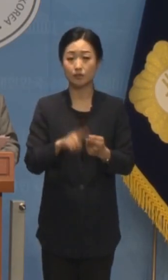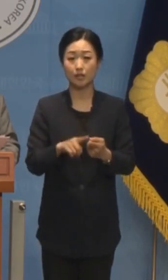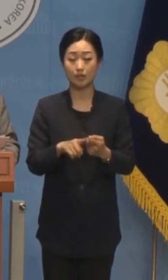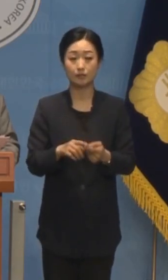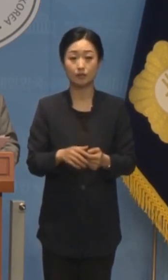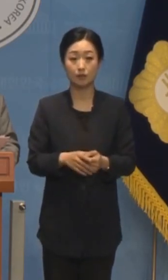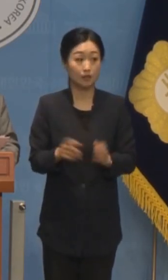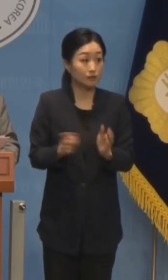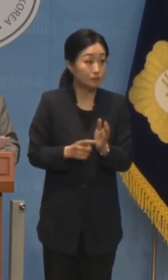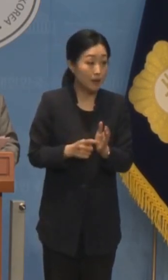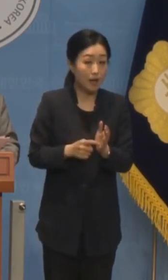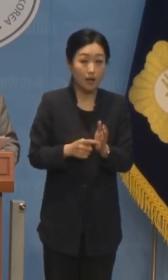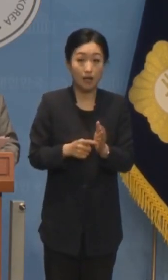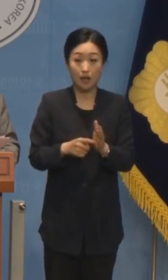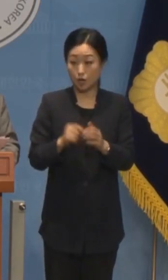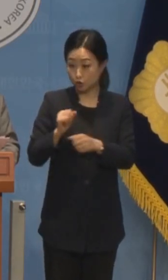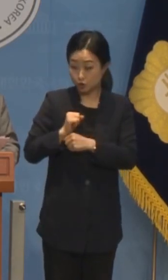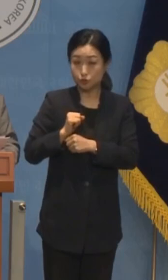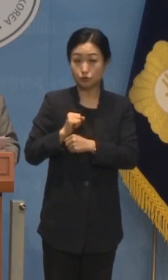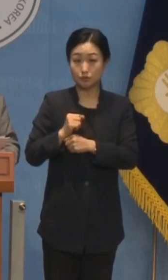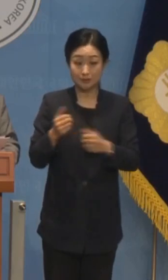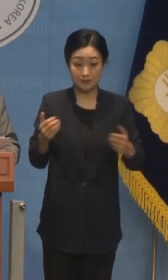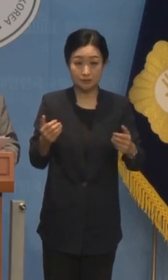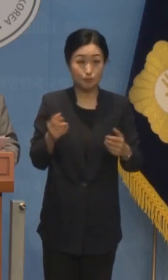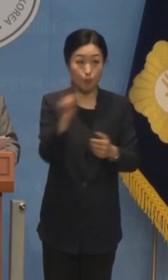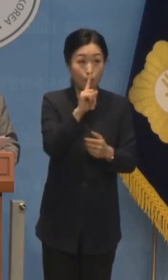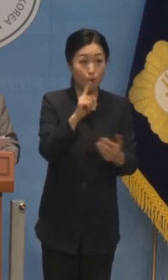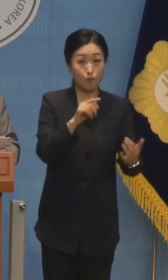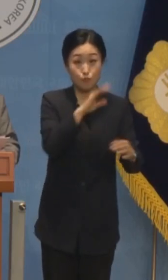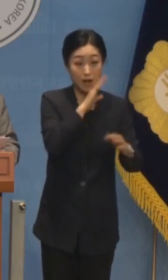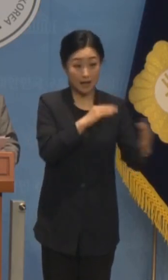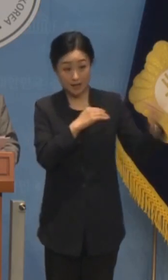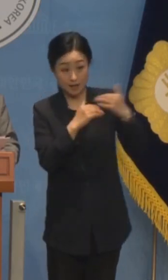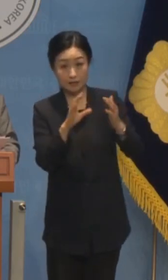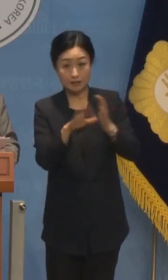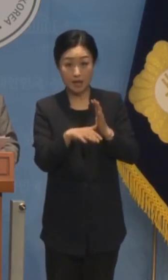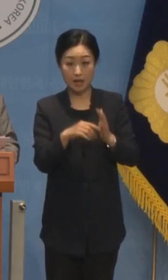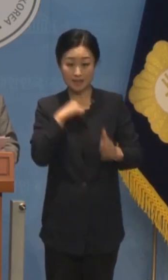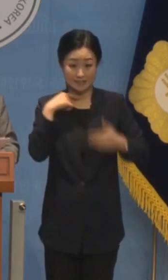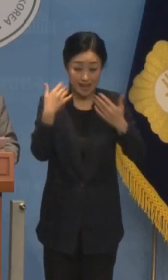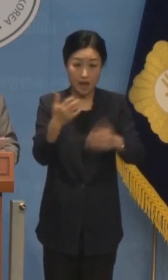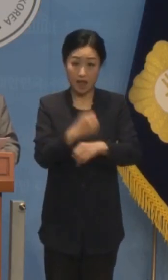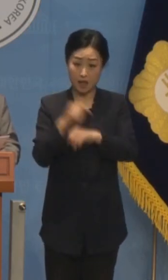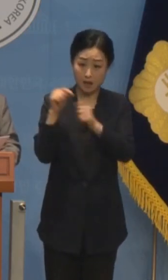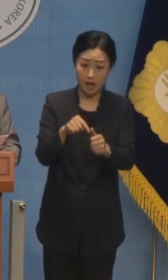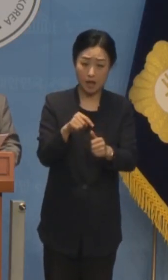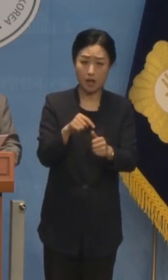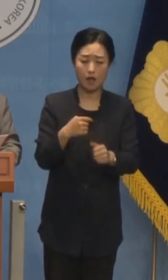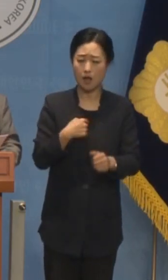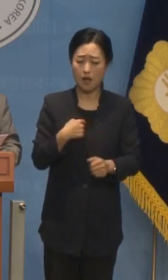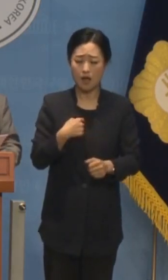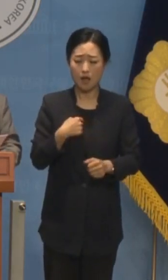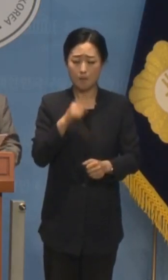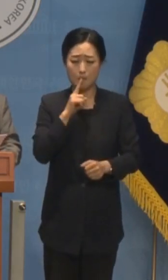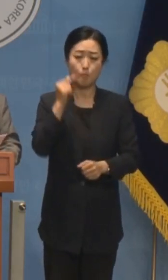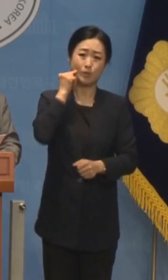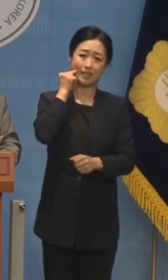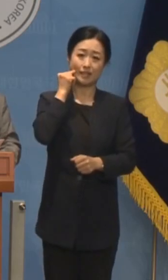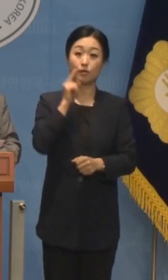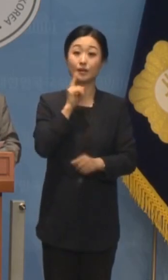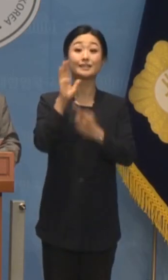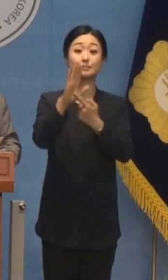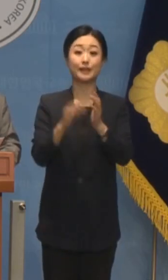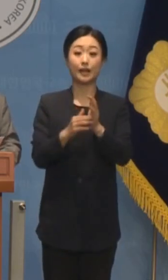유사시 그들에게 목숨 받쳐 국민의 안전을 지켜 달라고 요구할 수 없다고 부여하였습니다